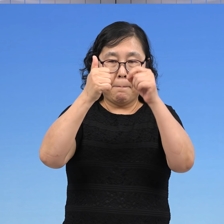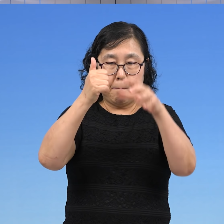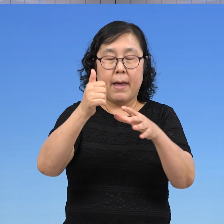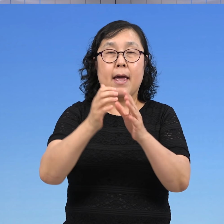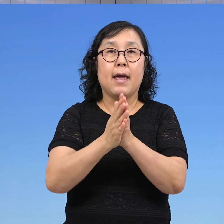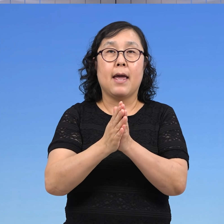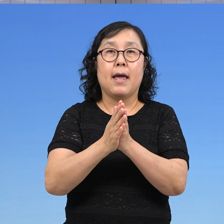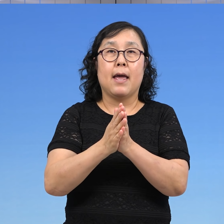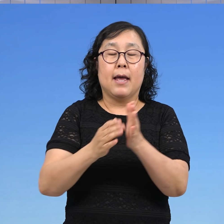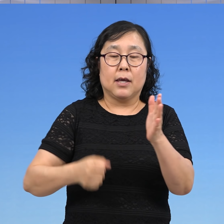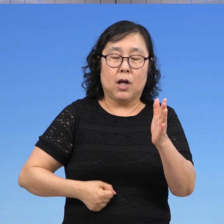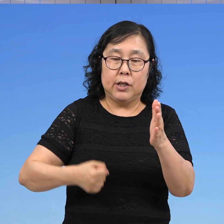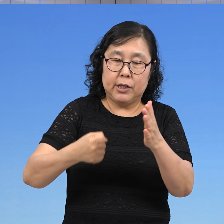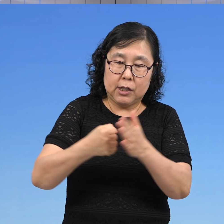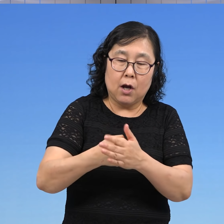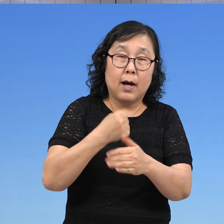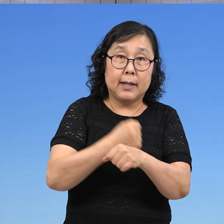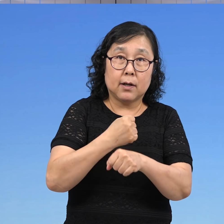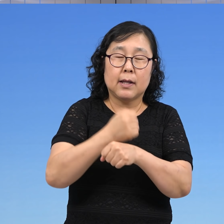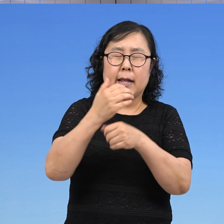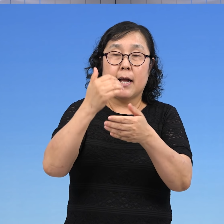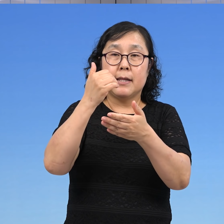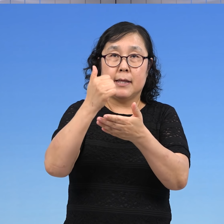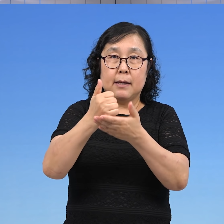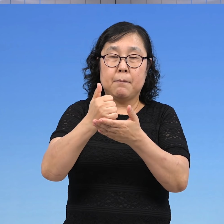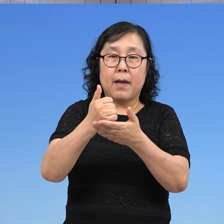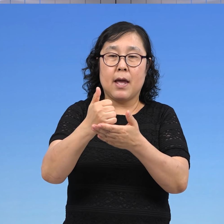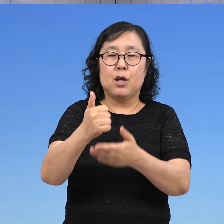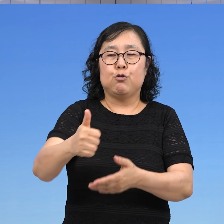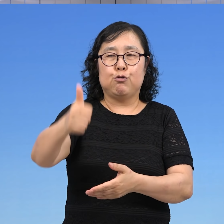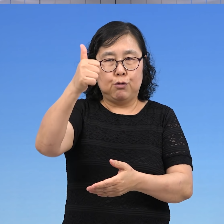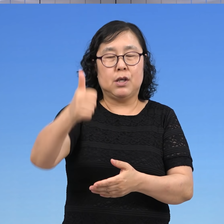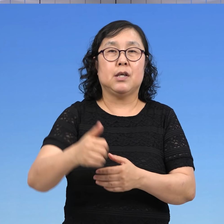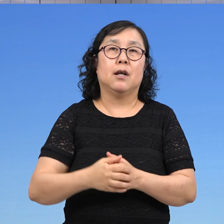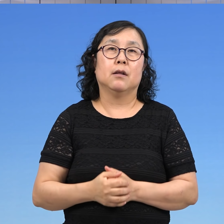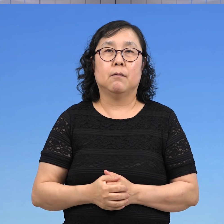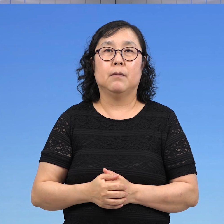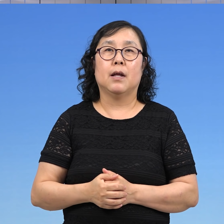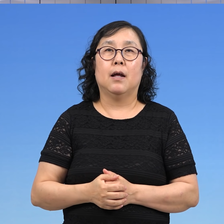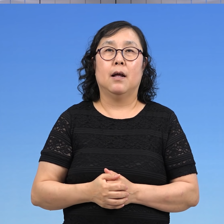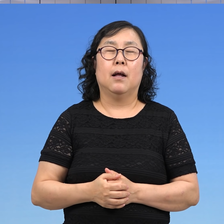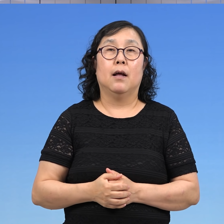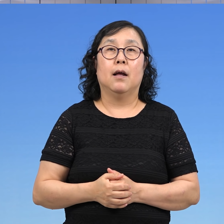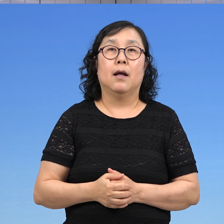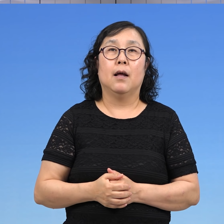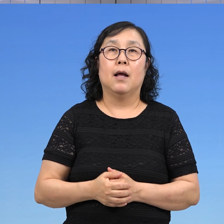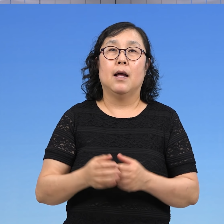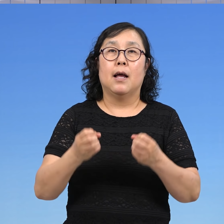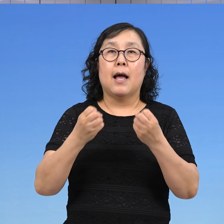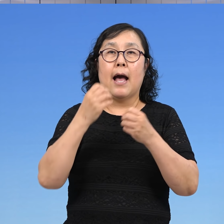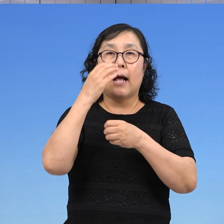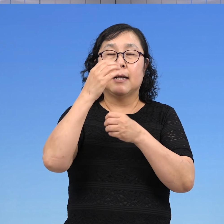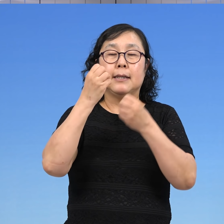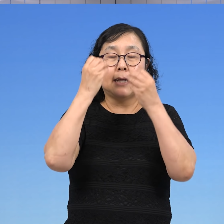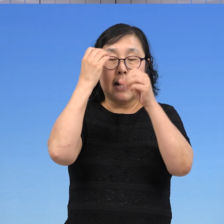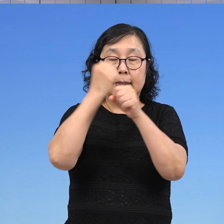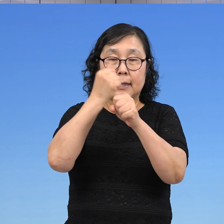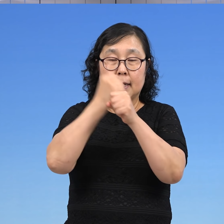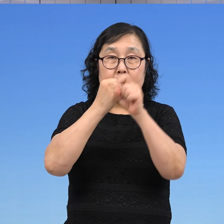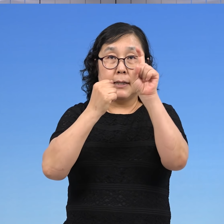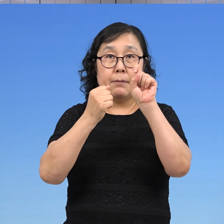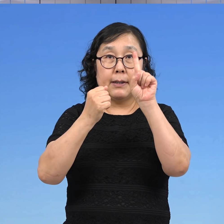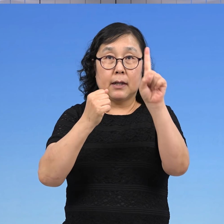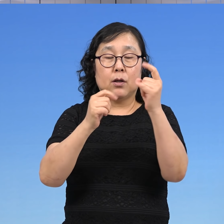되는 결론은 하나님은 오늘도 축원 적으로 1 하신다는 거 창 세계 11장에서 불임과